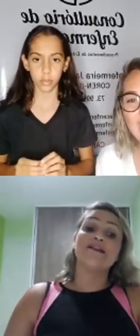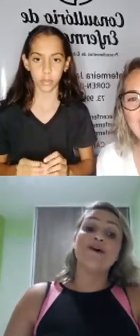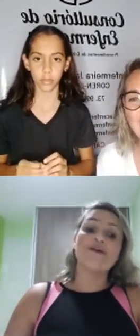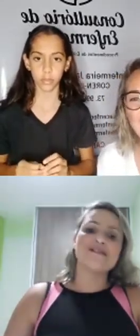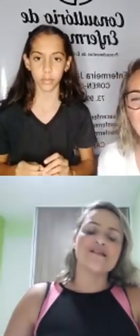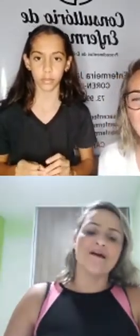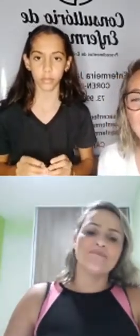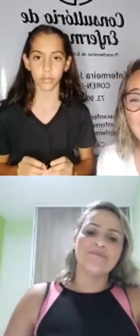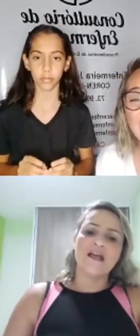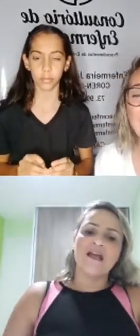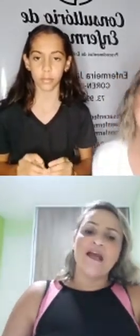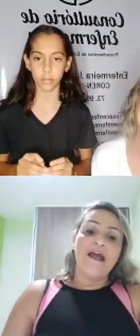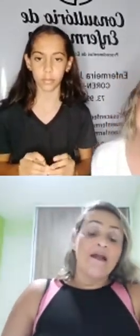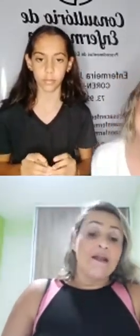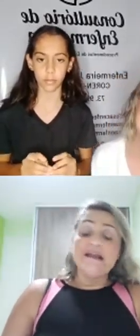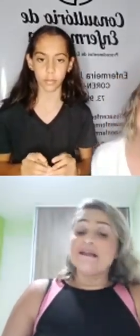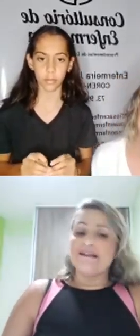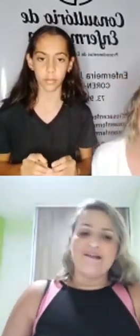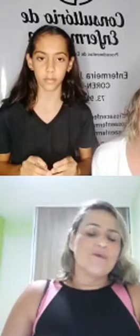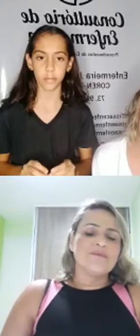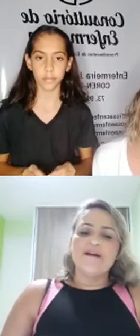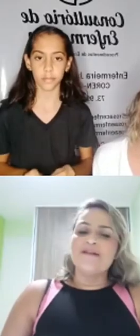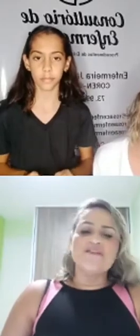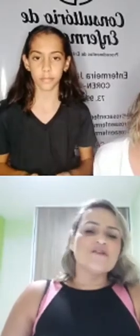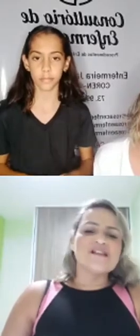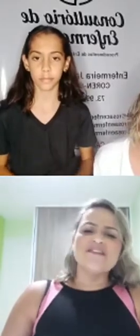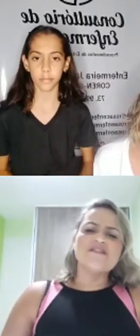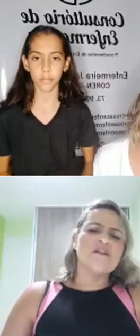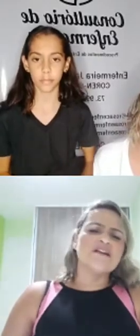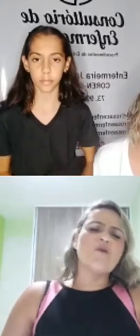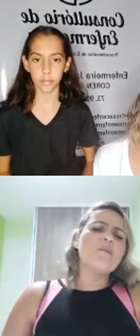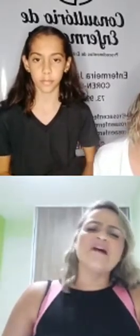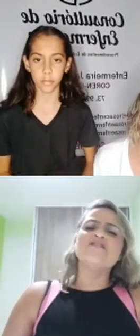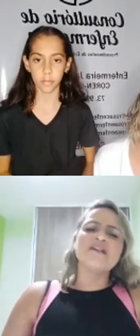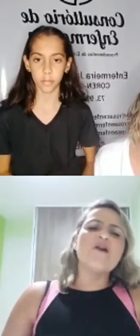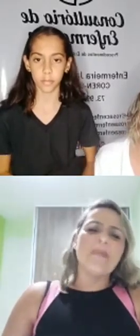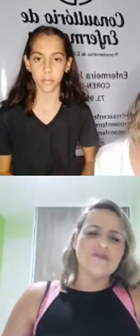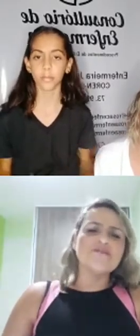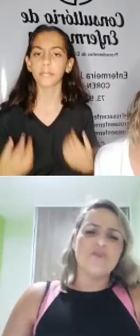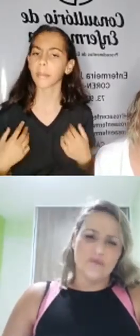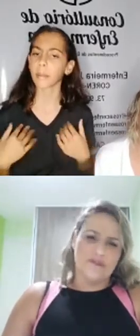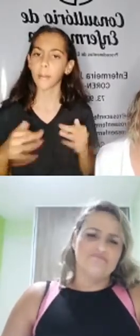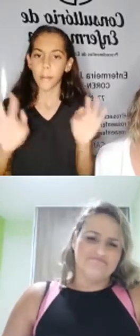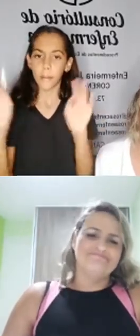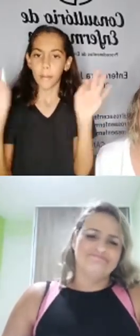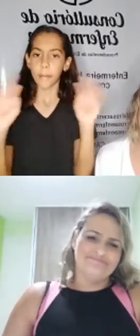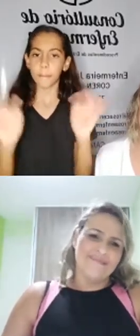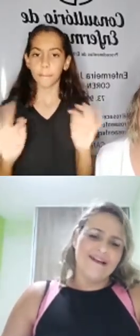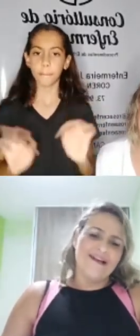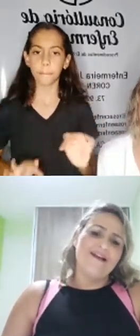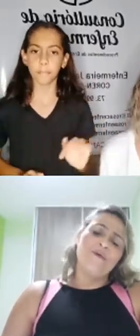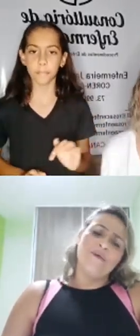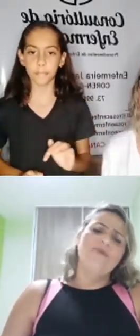correndo? Nossa, então, eu fico satisfeita com a minha vida normal de volta.